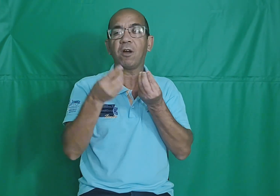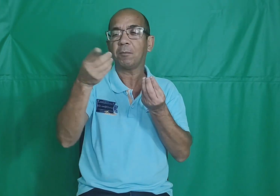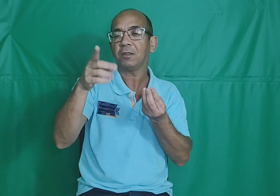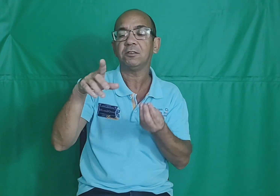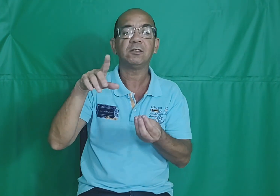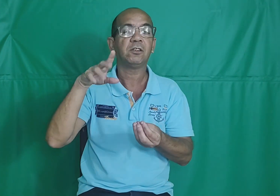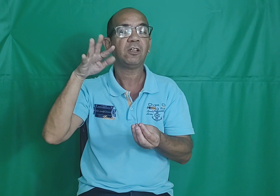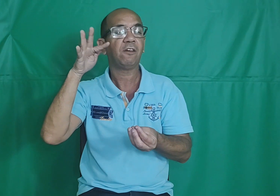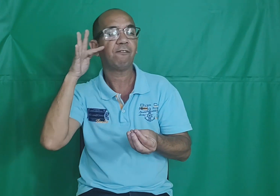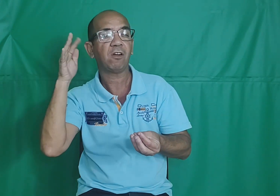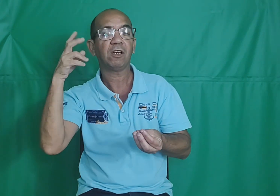claro para mim.